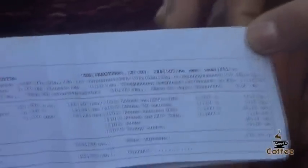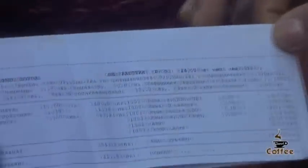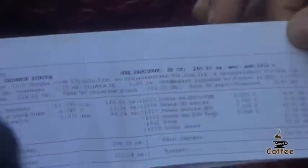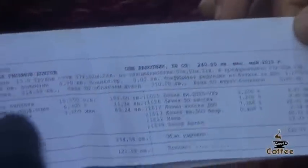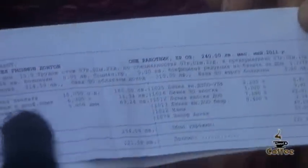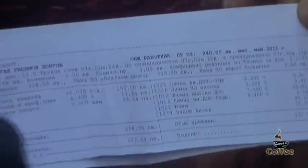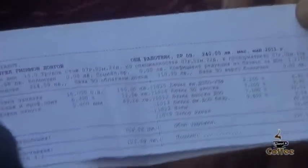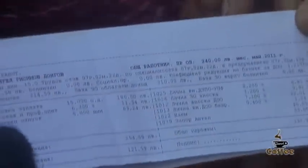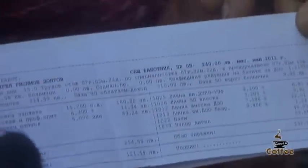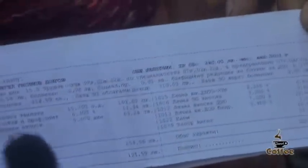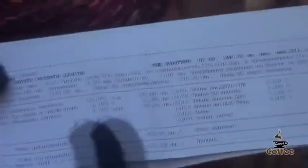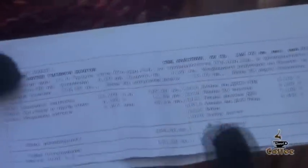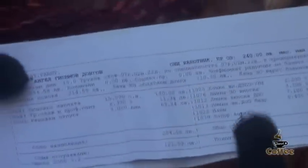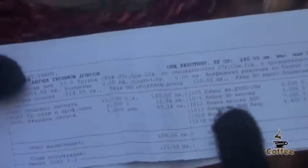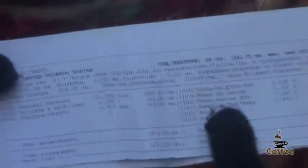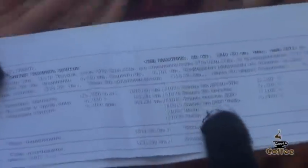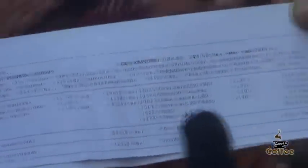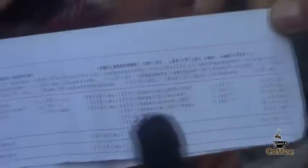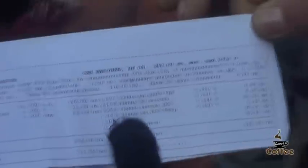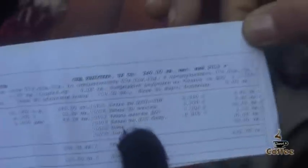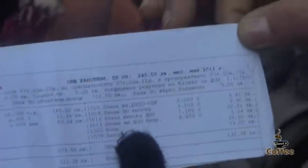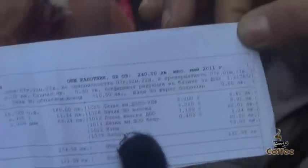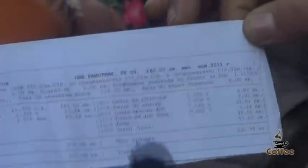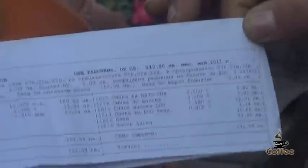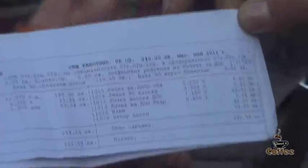Пане, мафия!